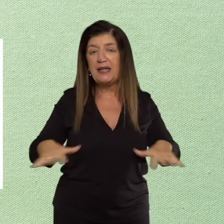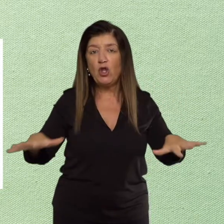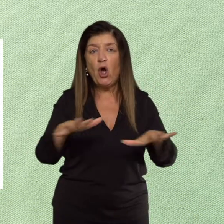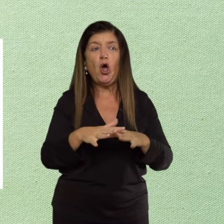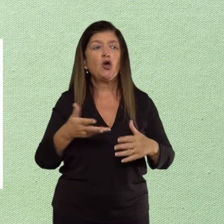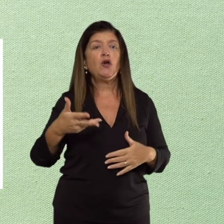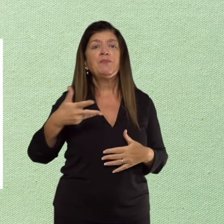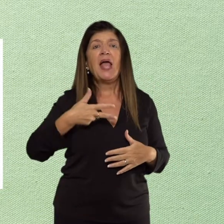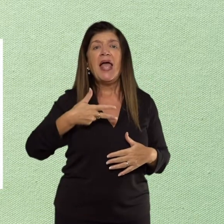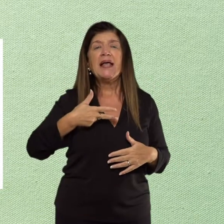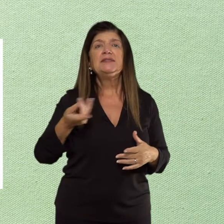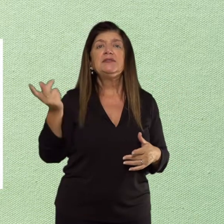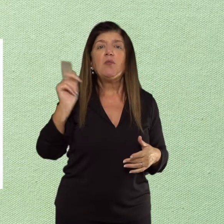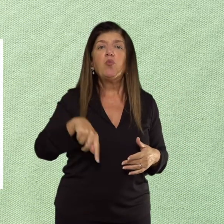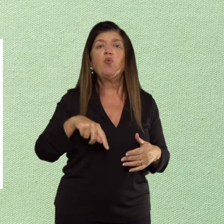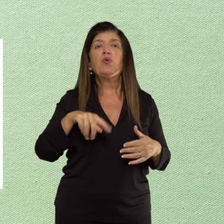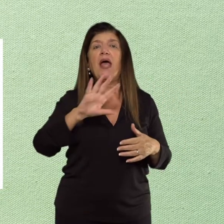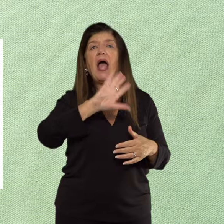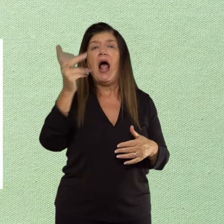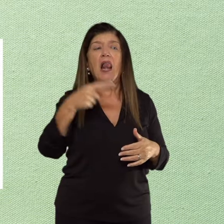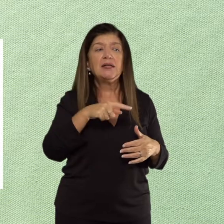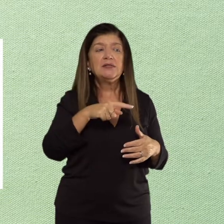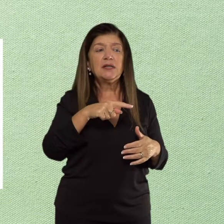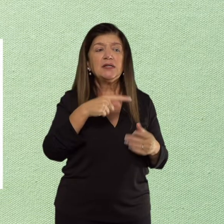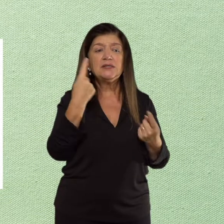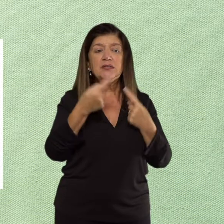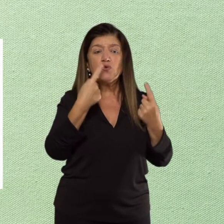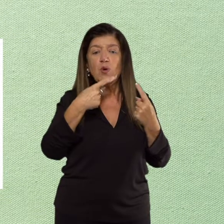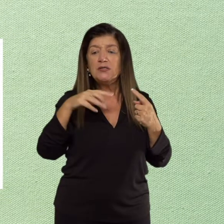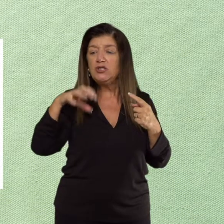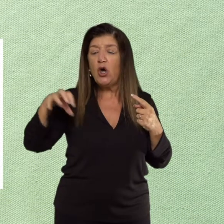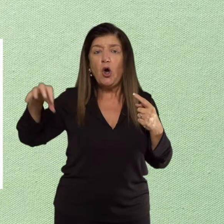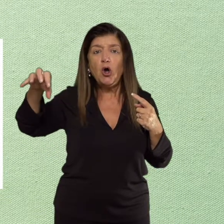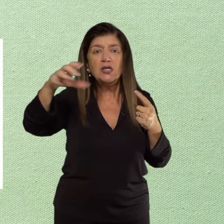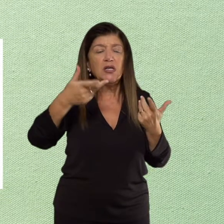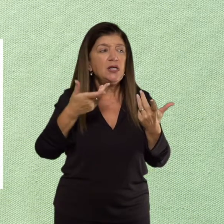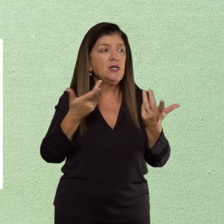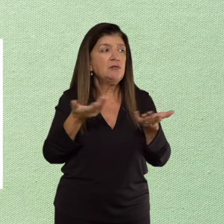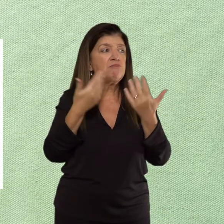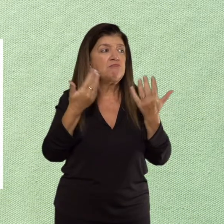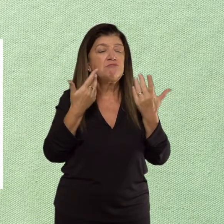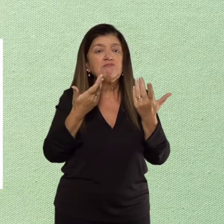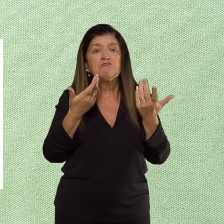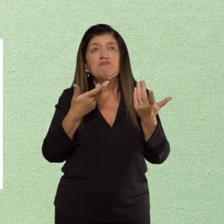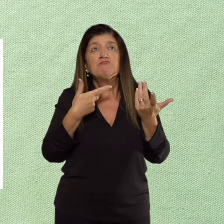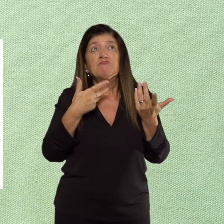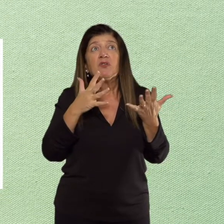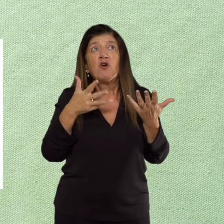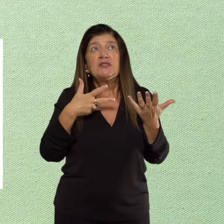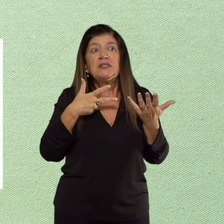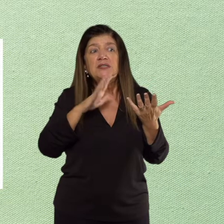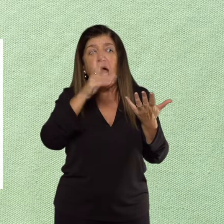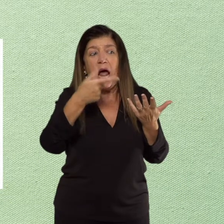Esistono altri canali dedicati ai cittadini con disabilità, magari con particolare riferimento alla